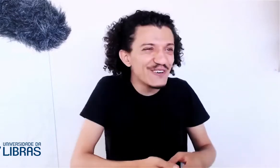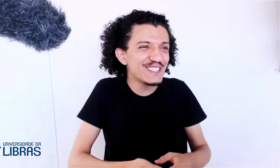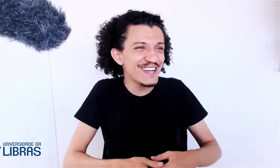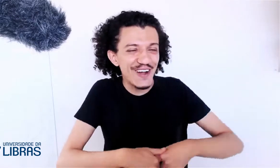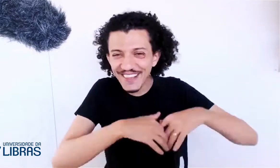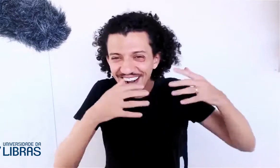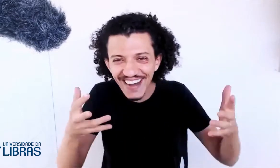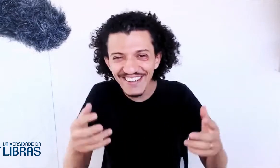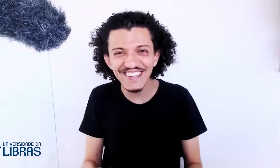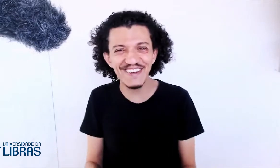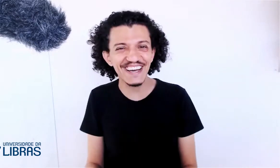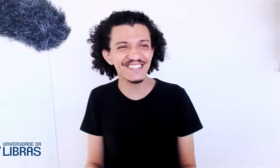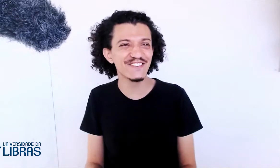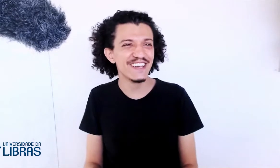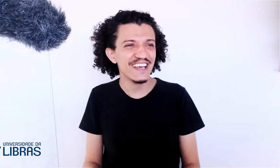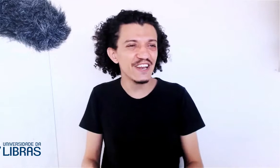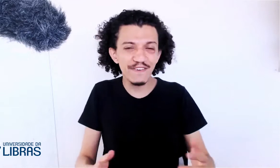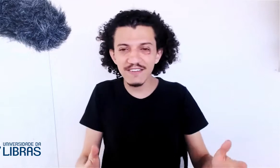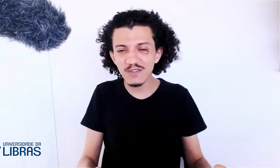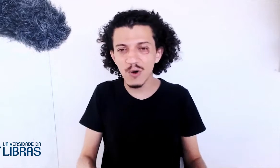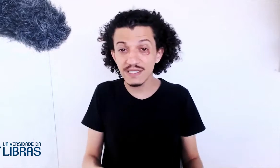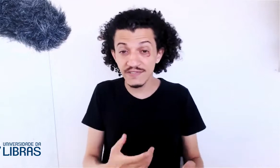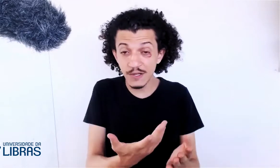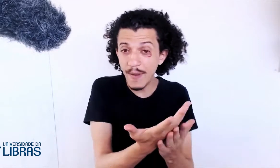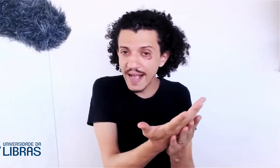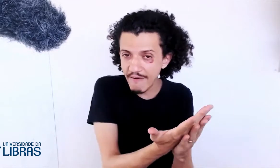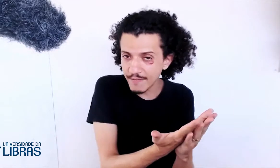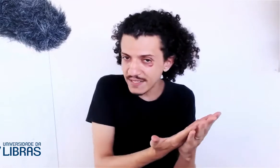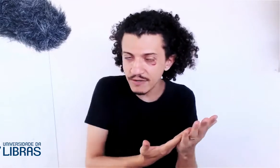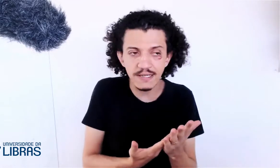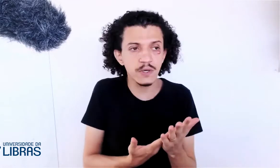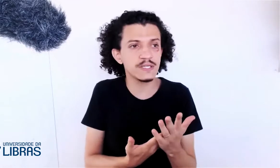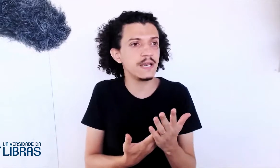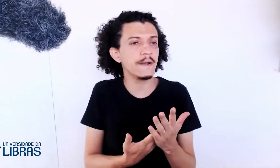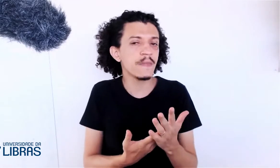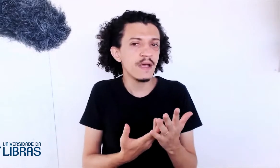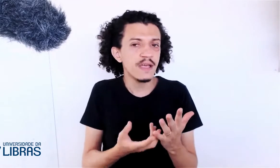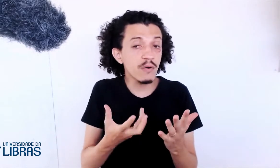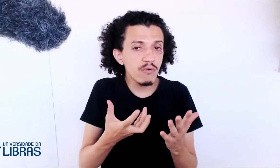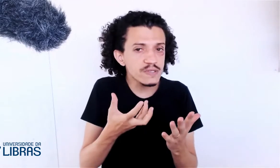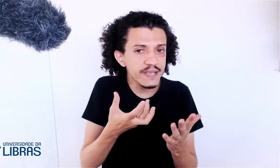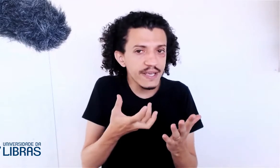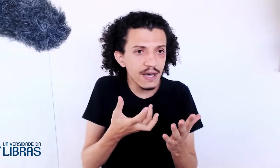eu tinha o maior trabalho do universo. E no final das contas, às vezes eu pegava minhas anotações ali e eu não